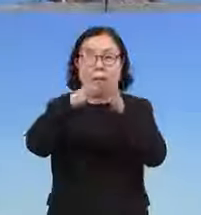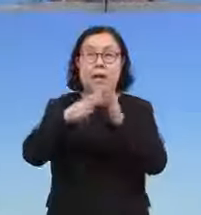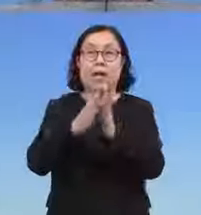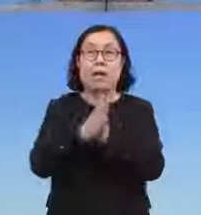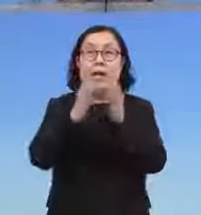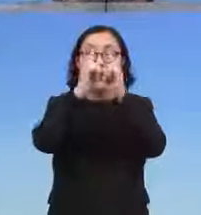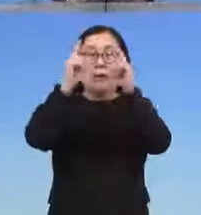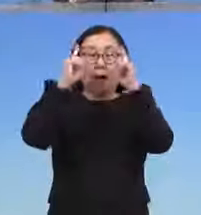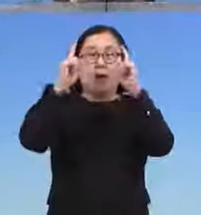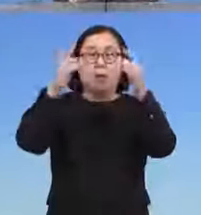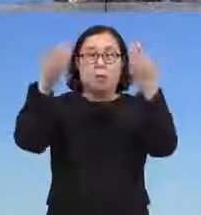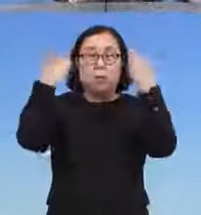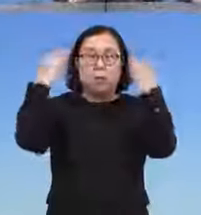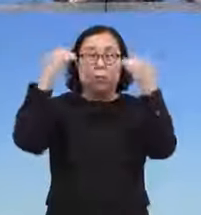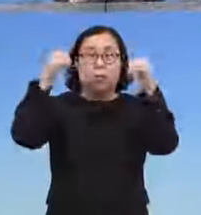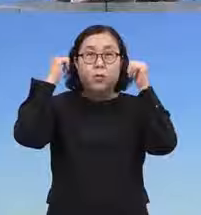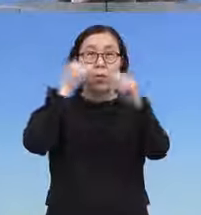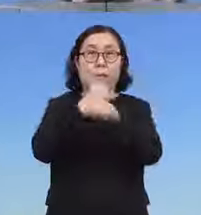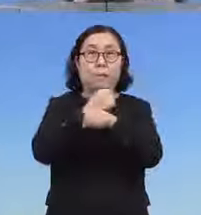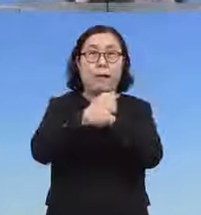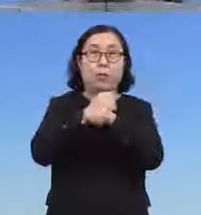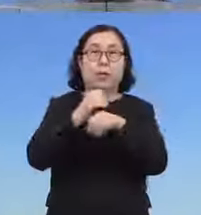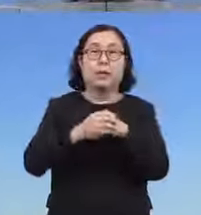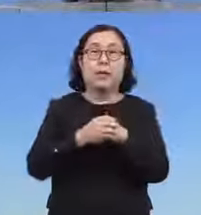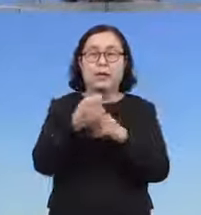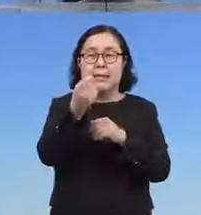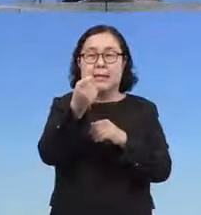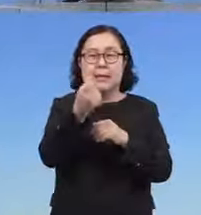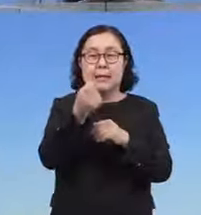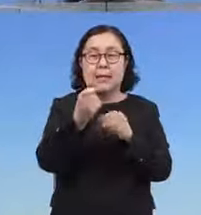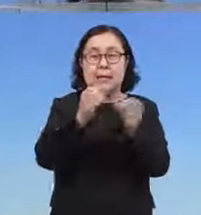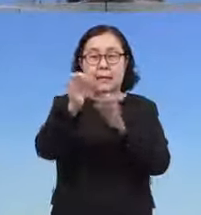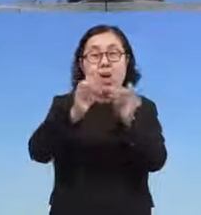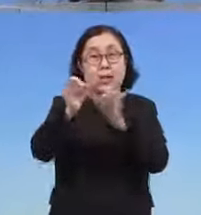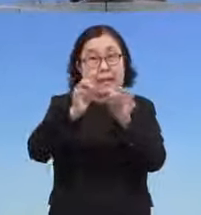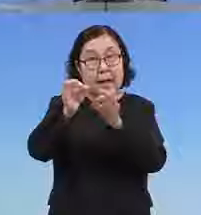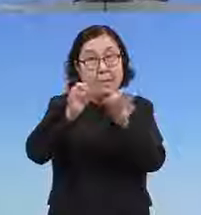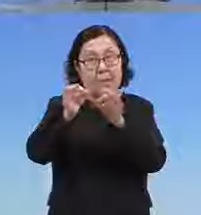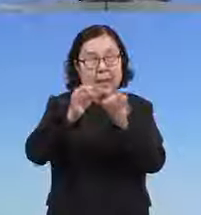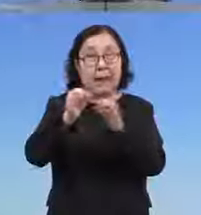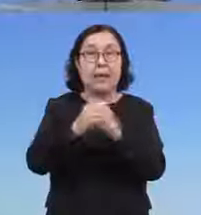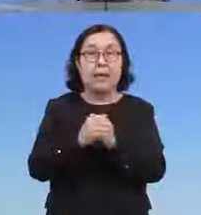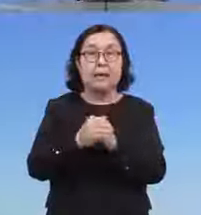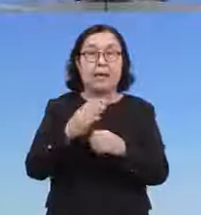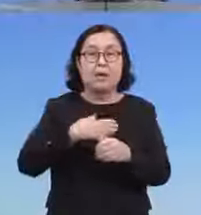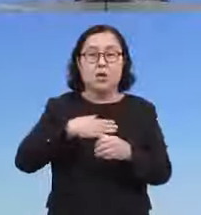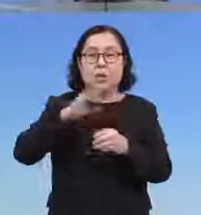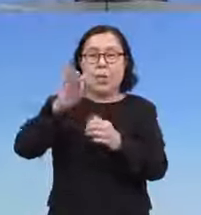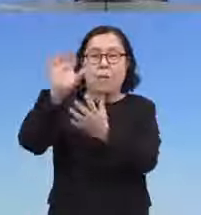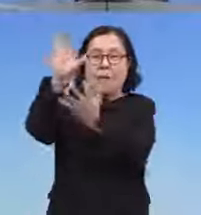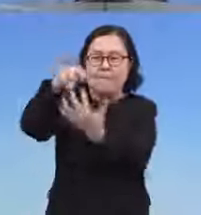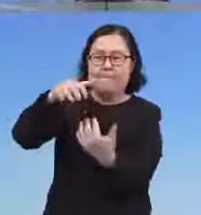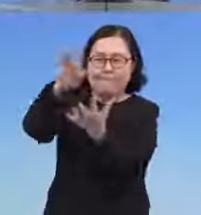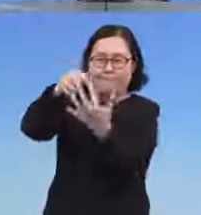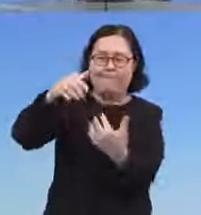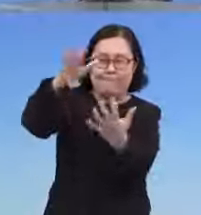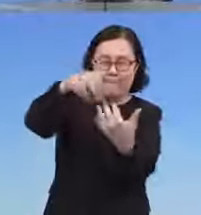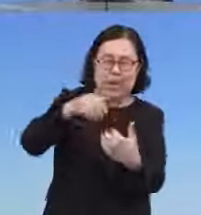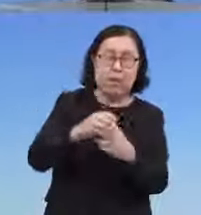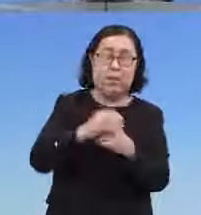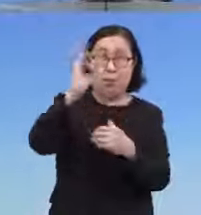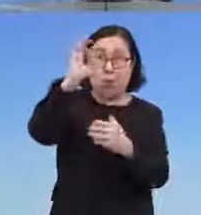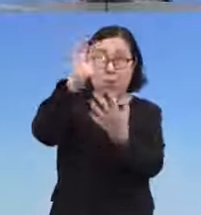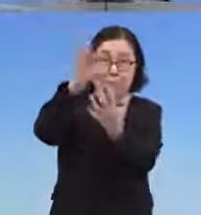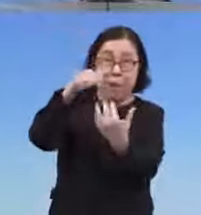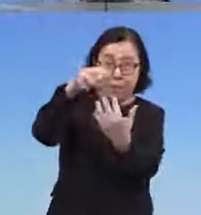29살 때 이제 대학 졸업하고 곧 이제 스몰 비즈니스를 여기에, 왜냐하면 저는 이제 미친 듯이 돈을